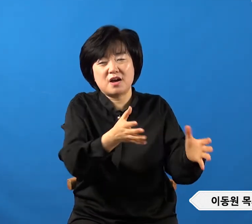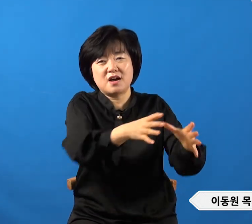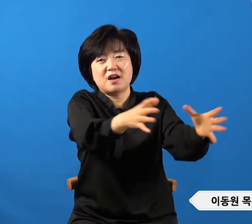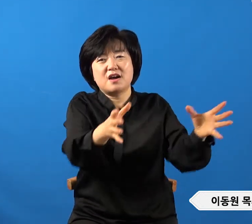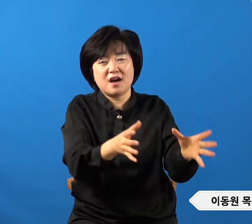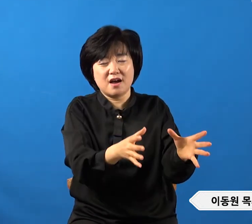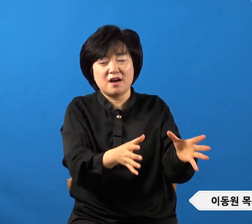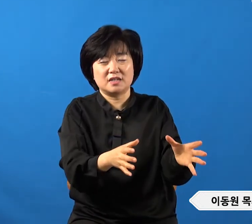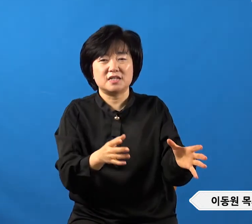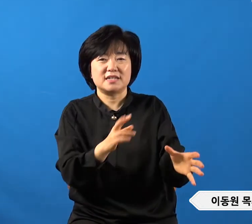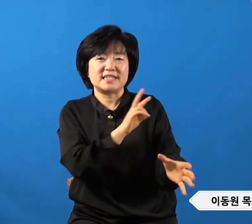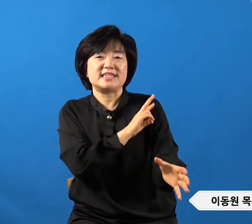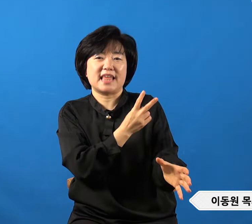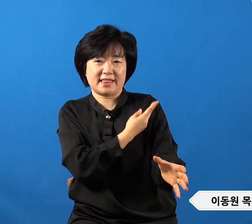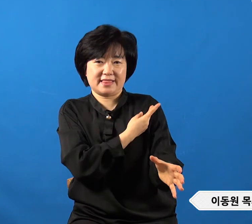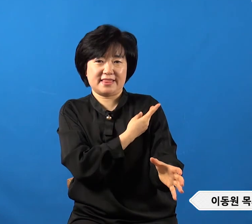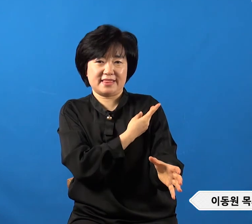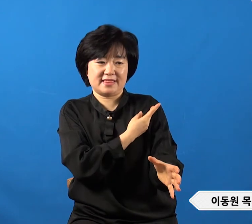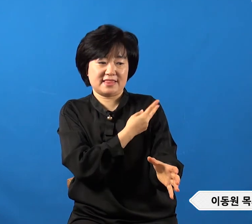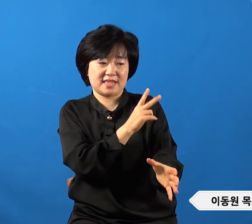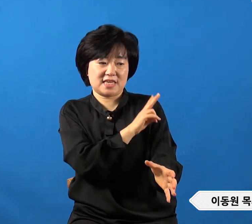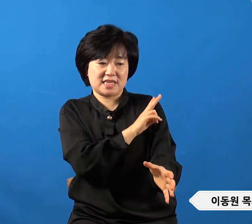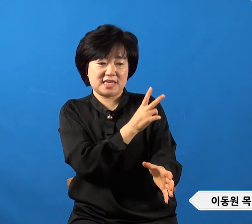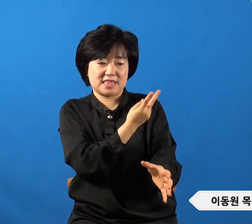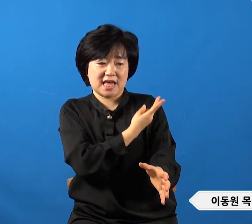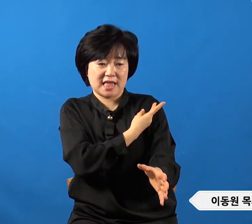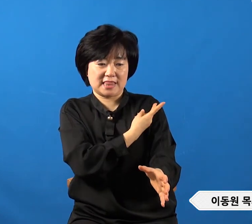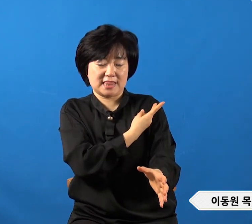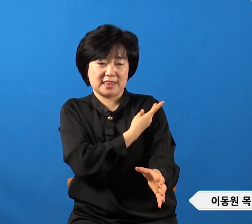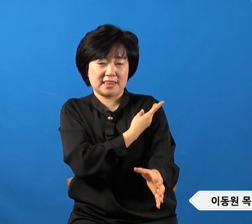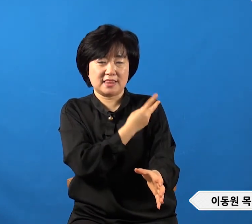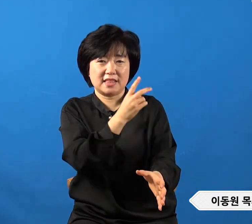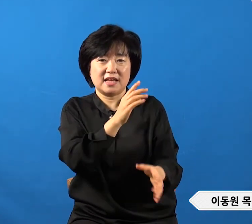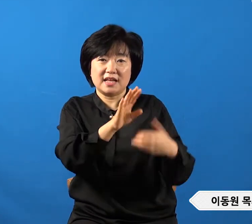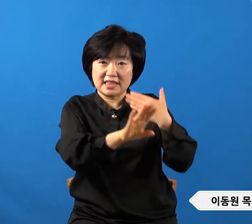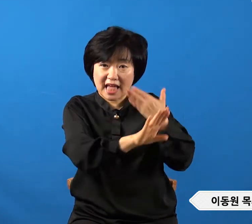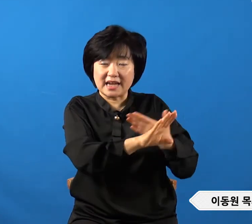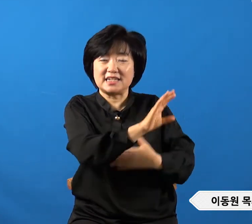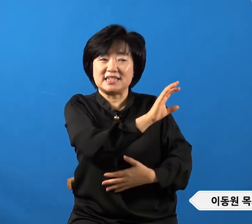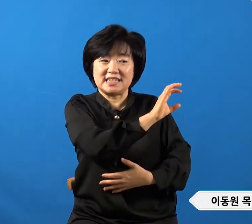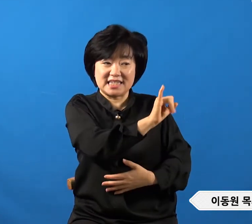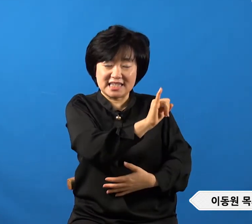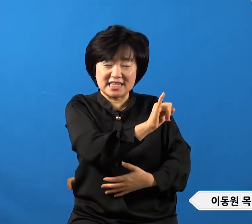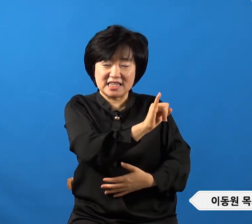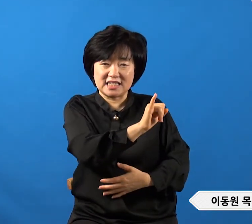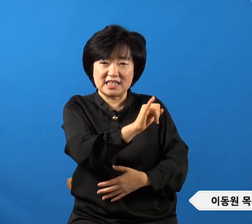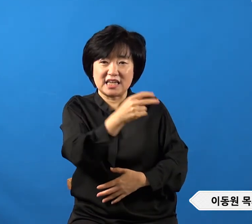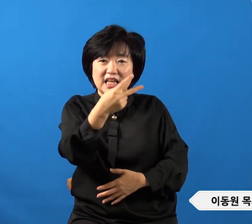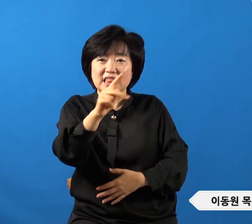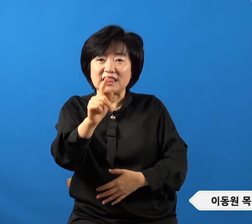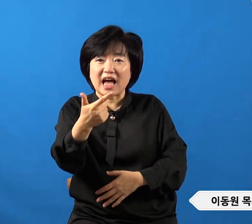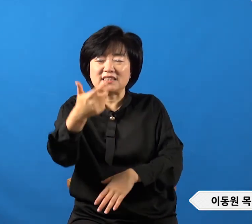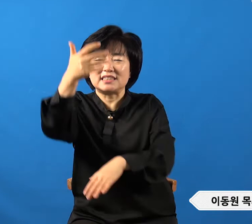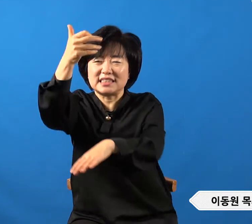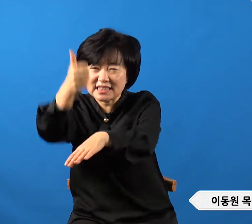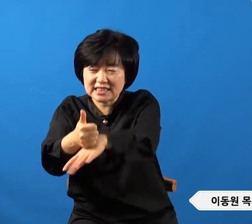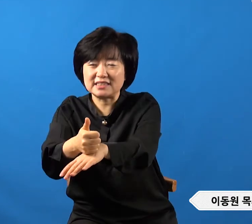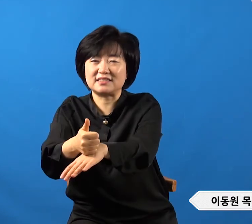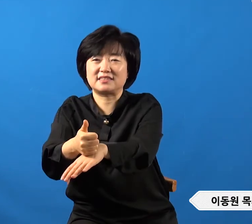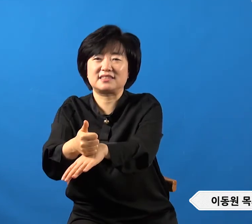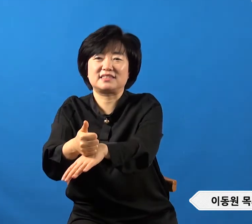부릅니다. 이단. 근데 이단의 한자어를 잘 생각해 보세요. 이자, 달을 이자. 단은